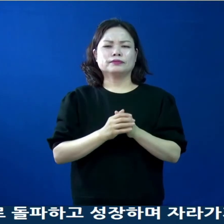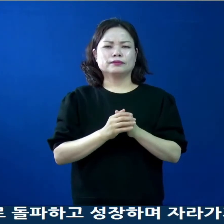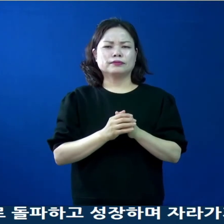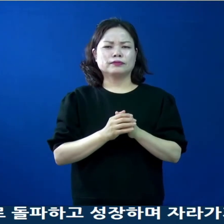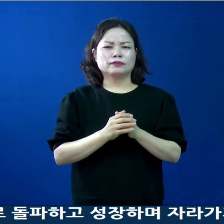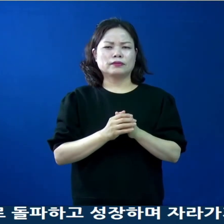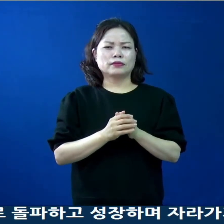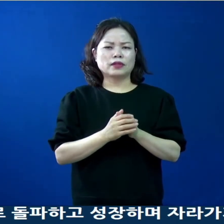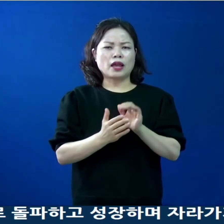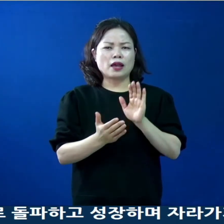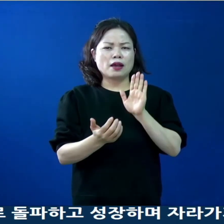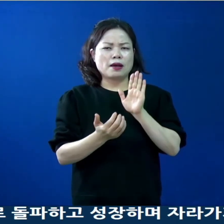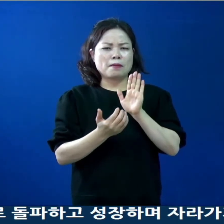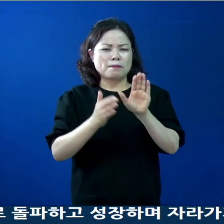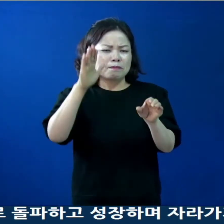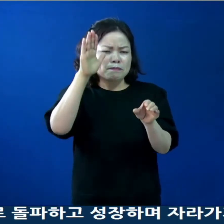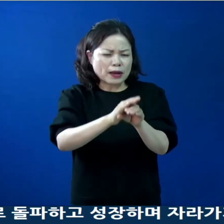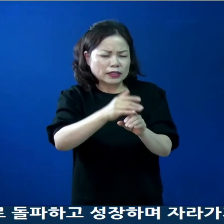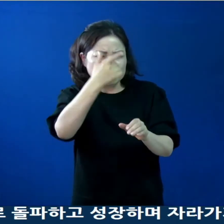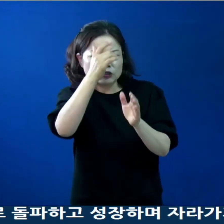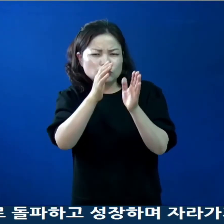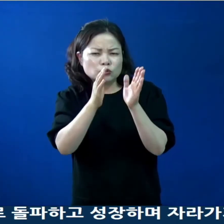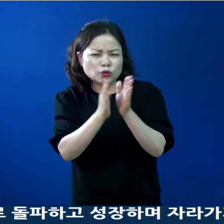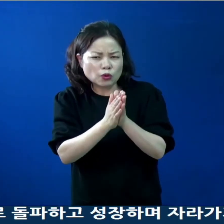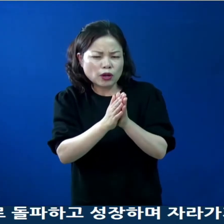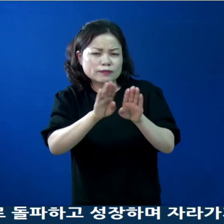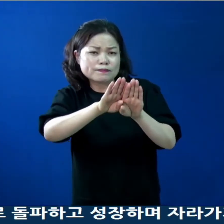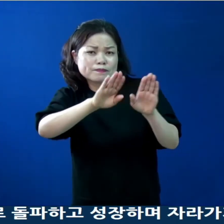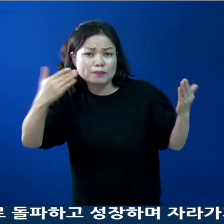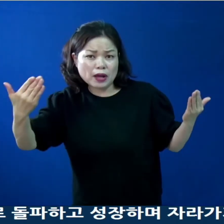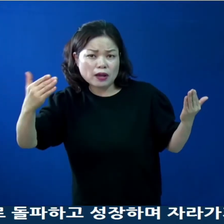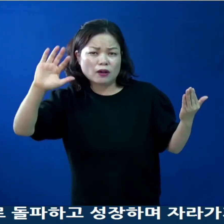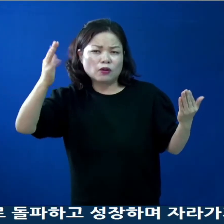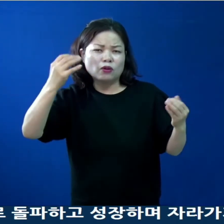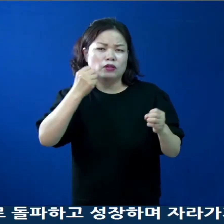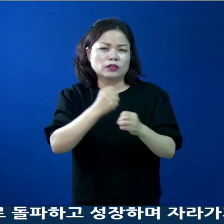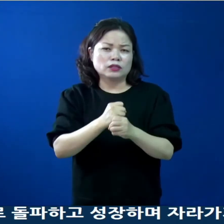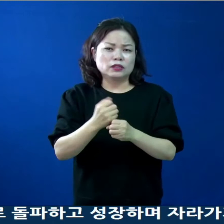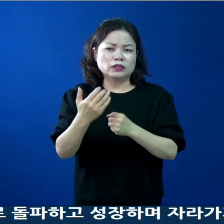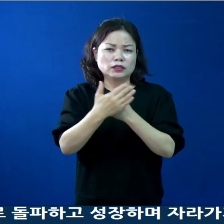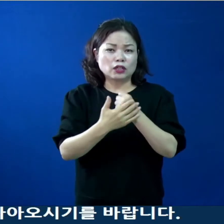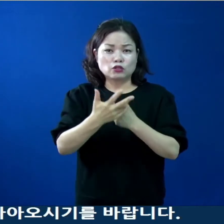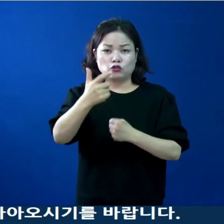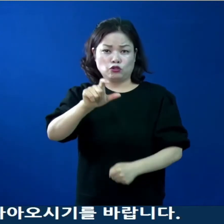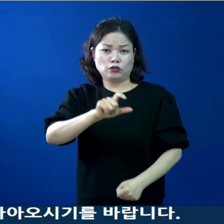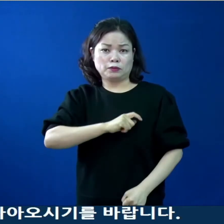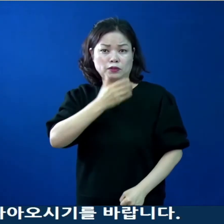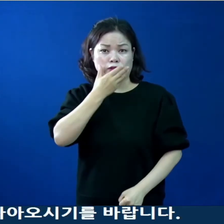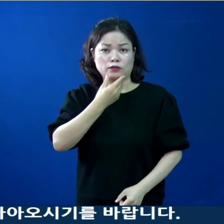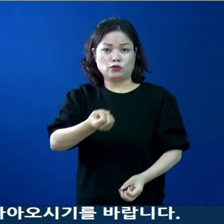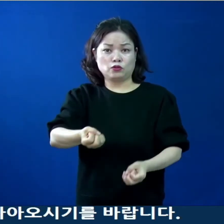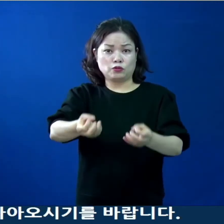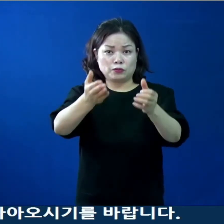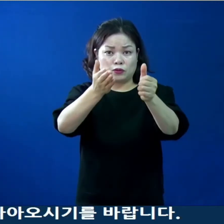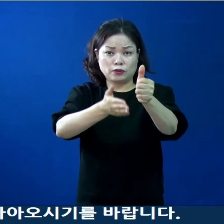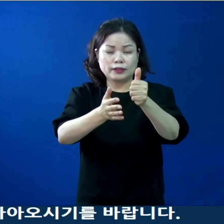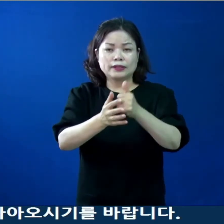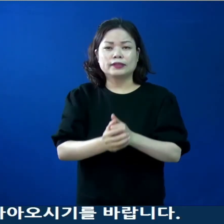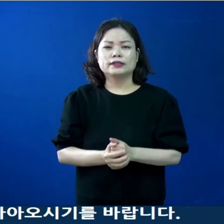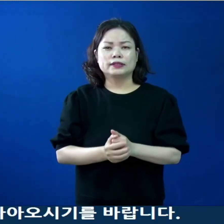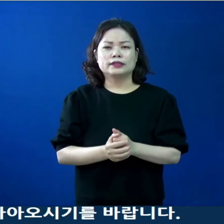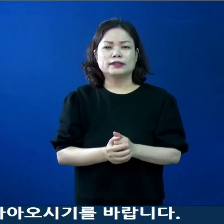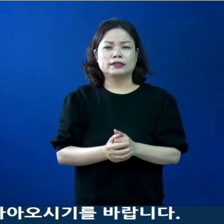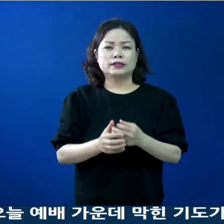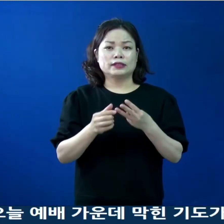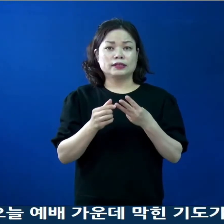기도가 뚫리시고 주님과의 영적 통로가 회복되시는 은혜가 있으시기를 주님의 이름으로 축복합니다. 아멘. 이제 세